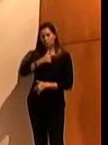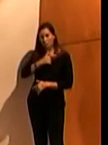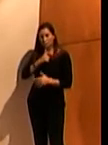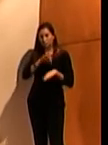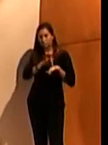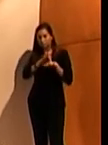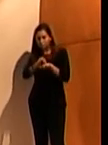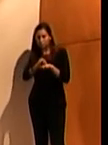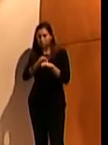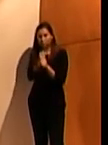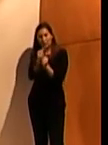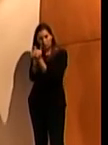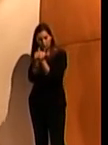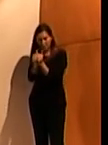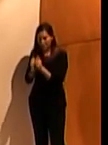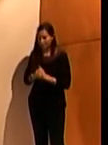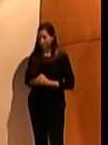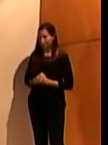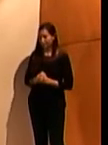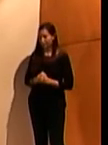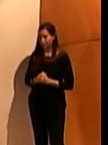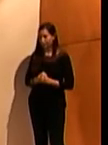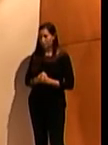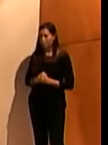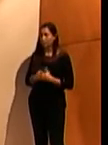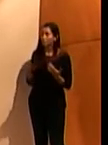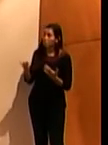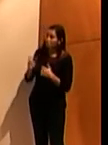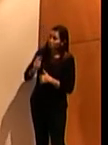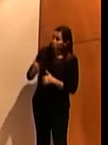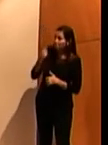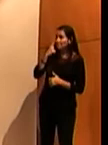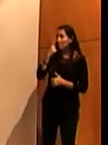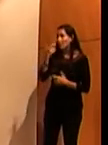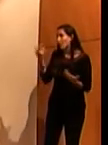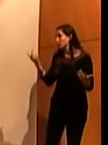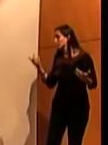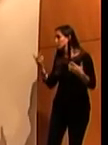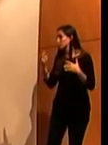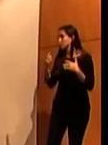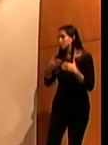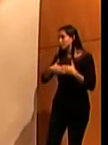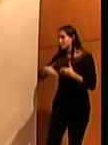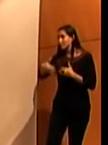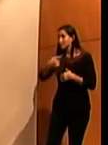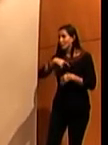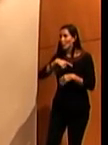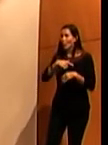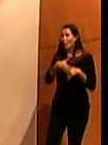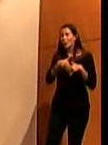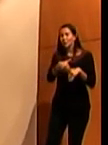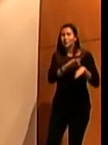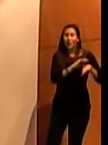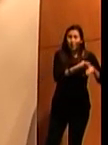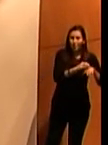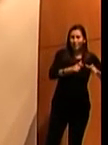avec eux. Après avoir, si on reste côté maître d'ouvrage, donc en